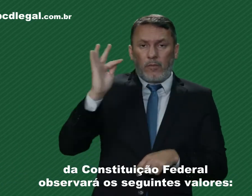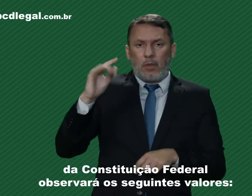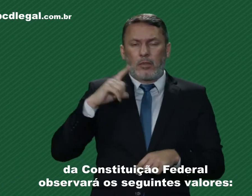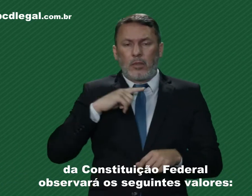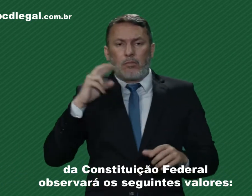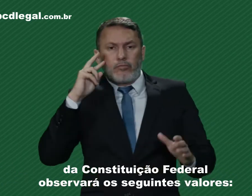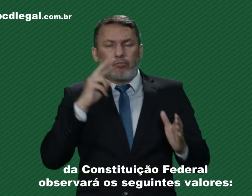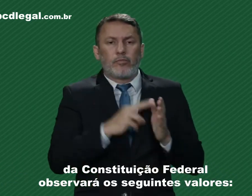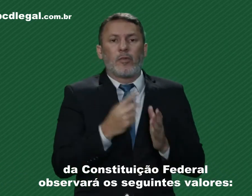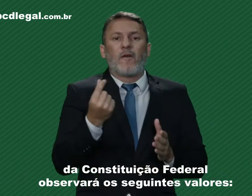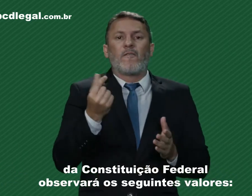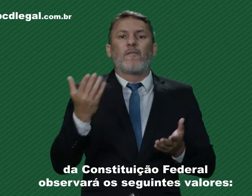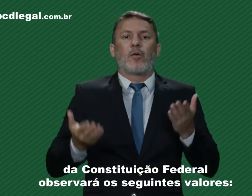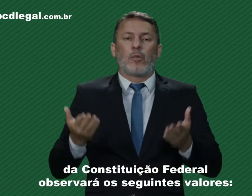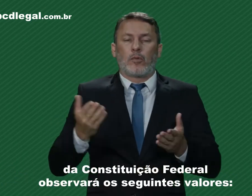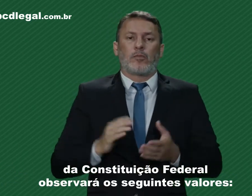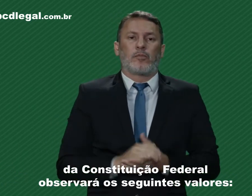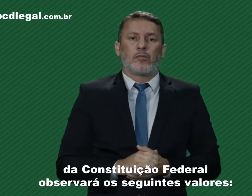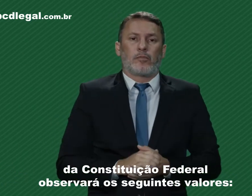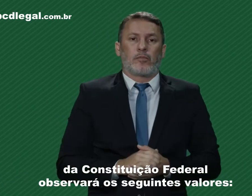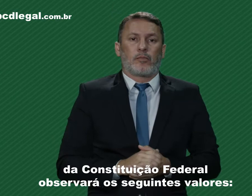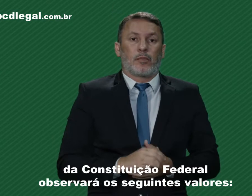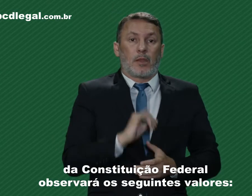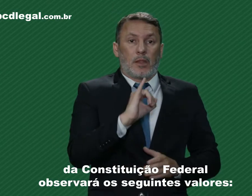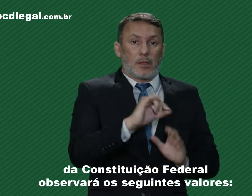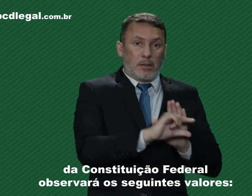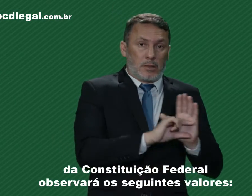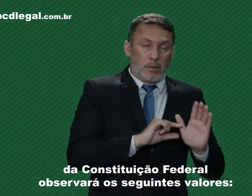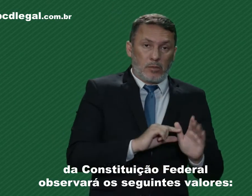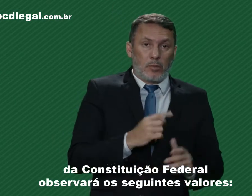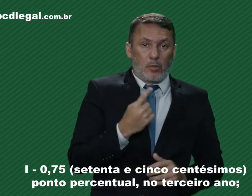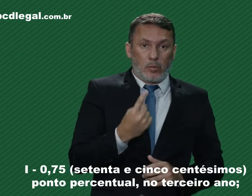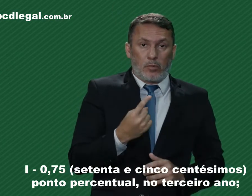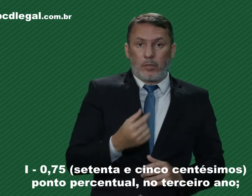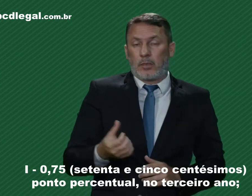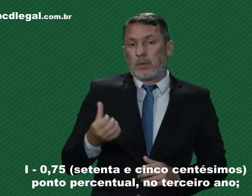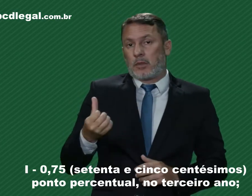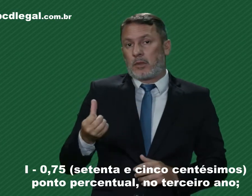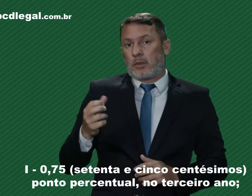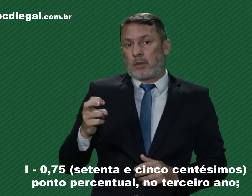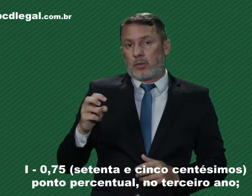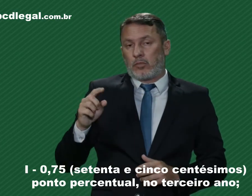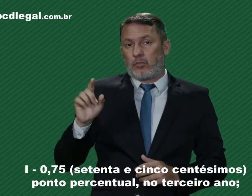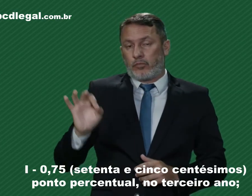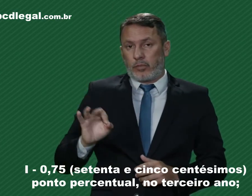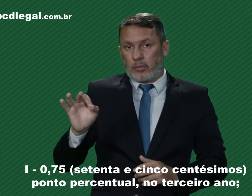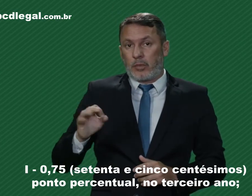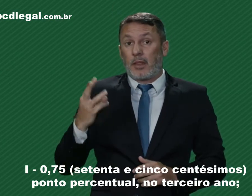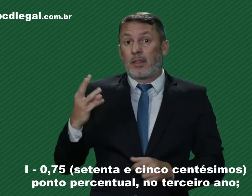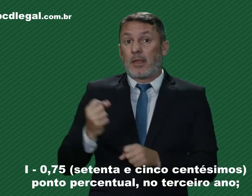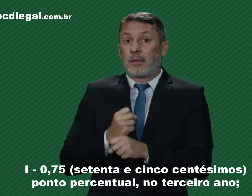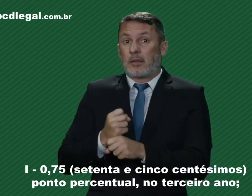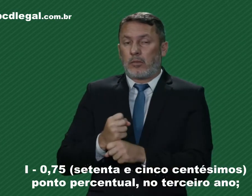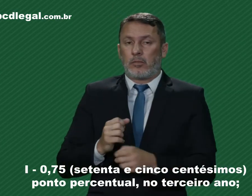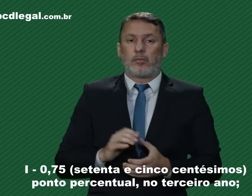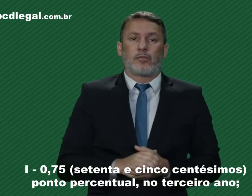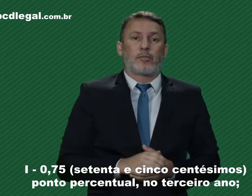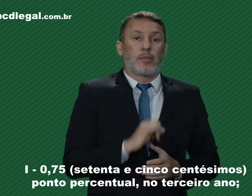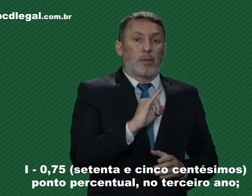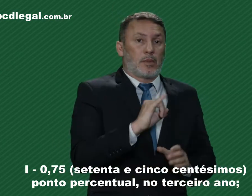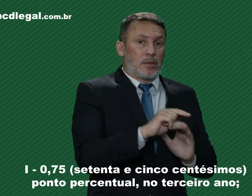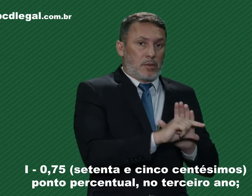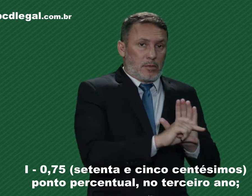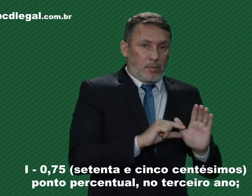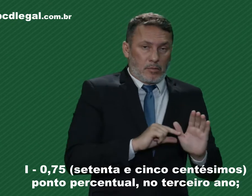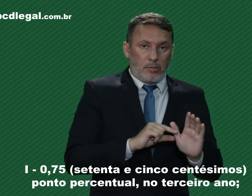Constituição Federal observará os seguintes valores. Inciso 1, 75 centésimos ponto